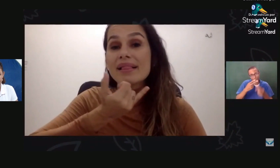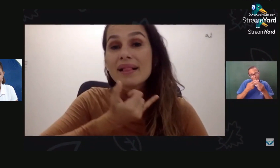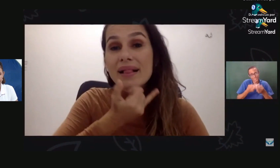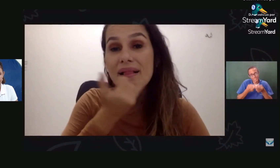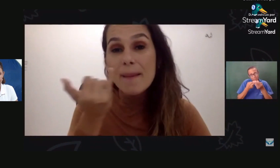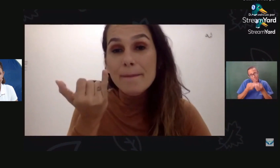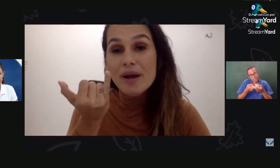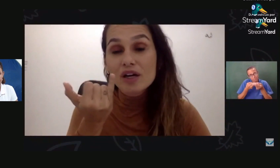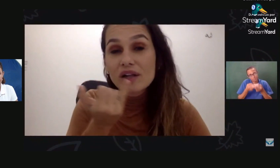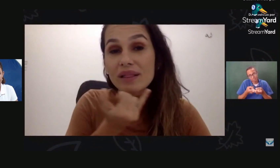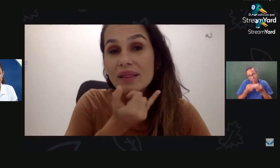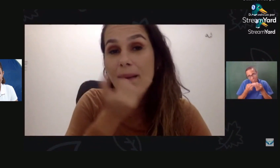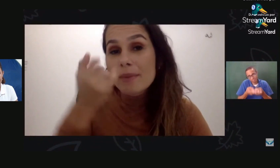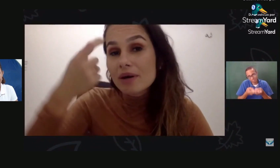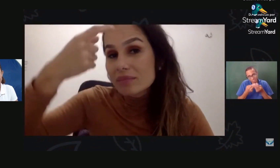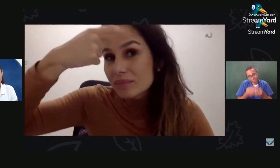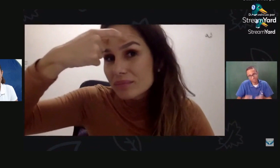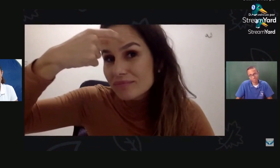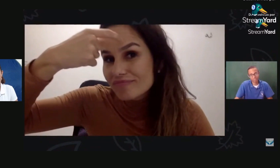Então,